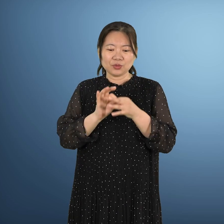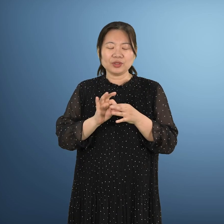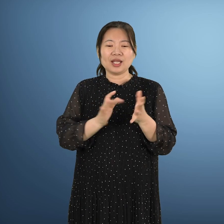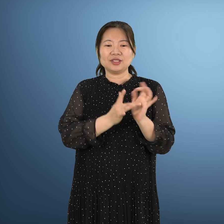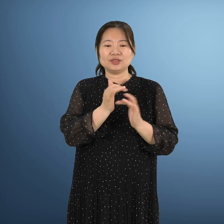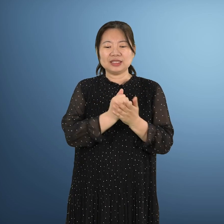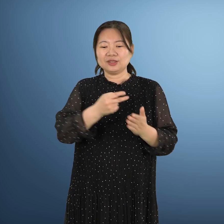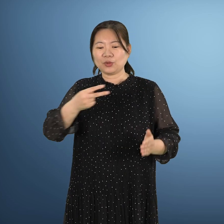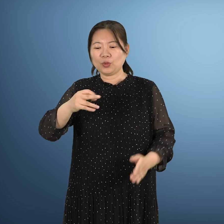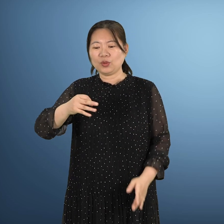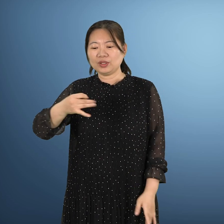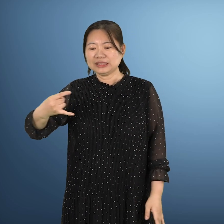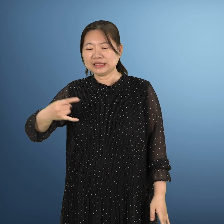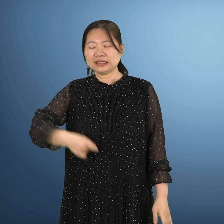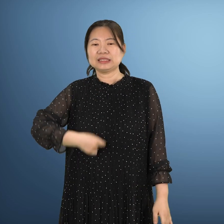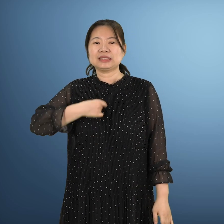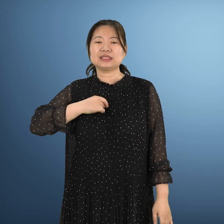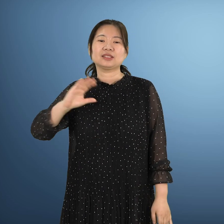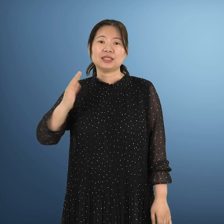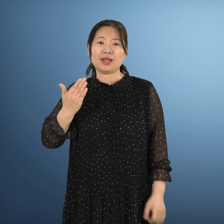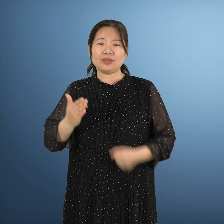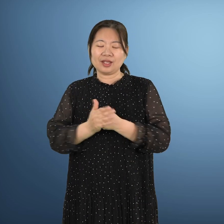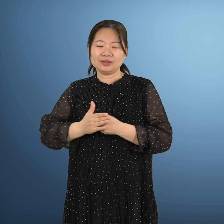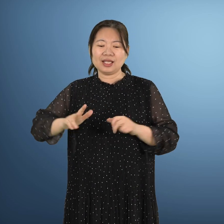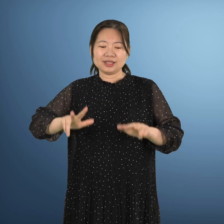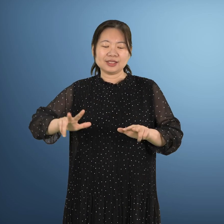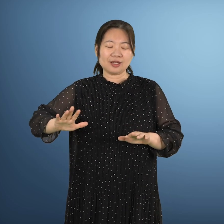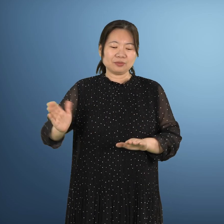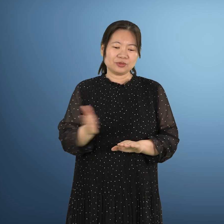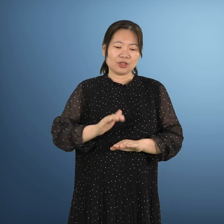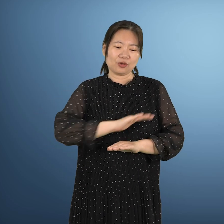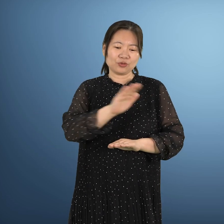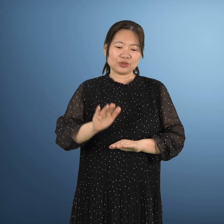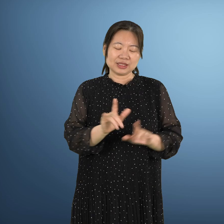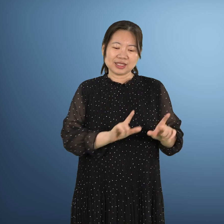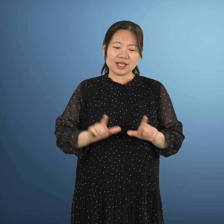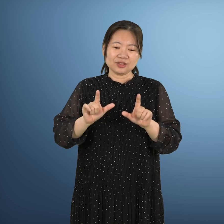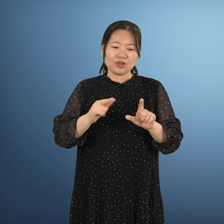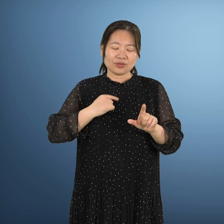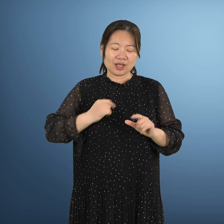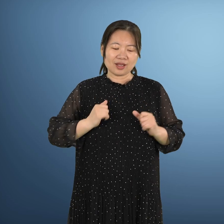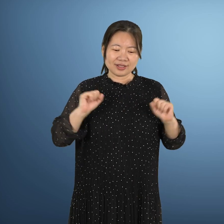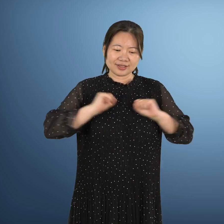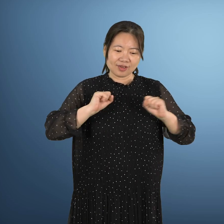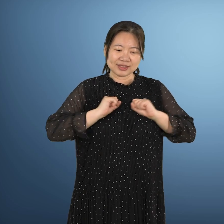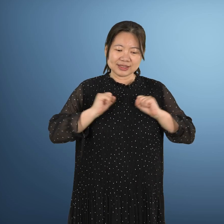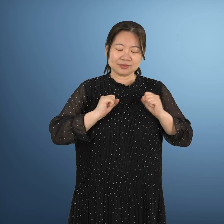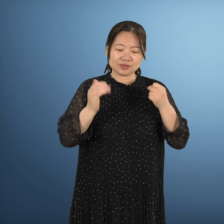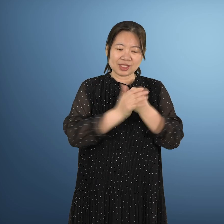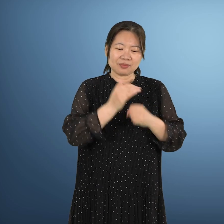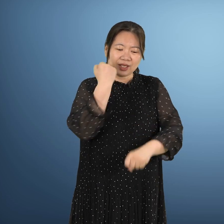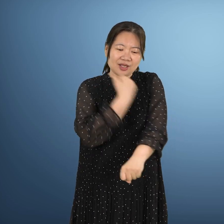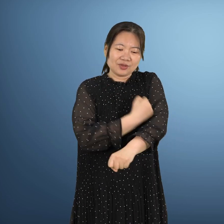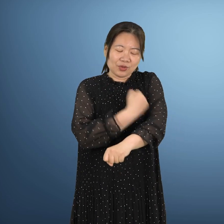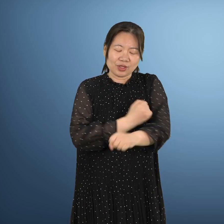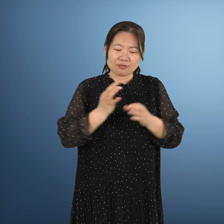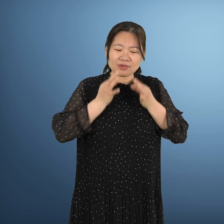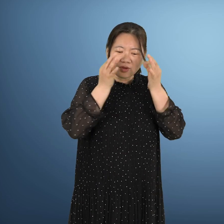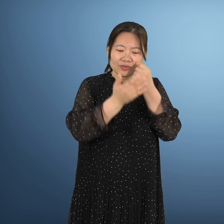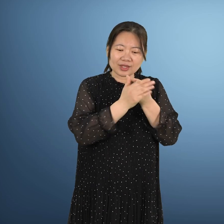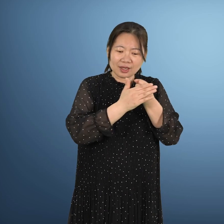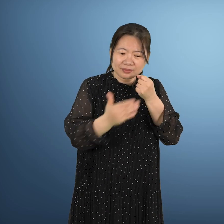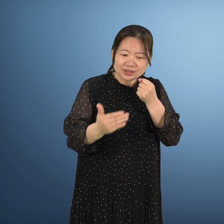우리가 사는 것은 내가 사는 것이 아니요, 내 열심과 내 어떤 지성을 들이면 감천이라는